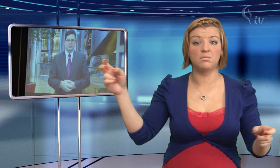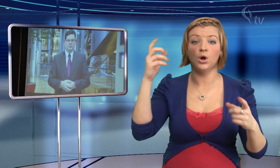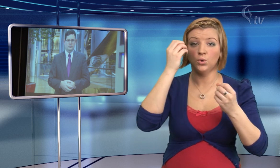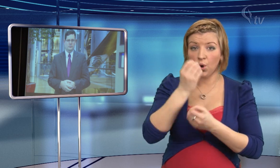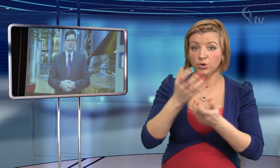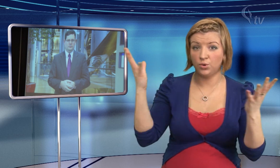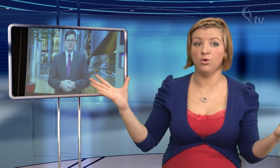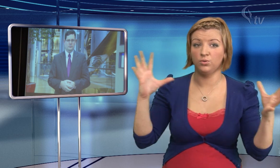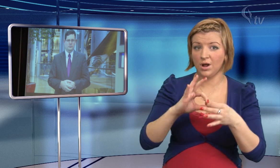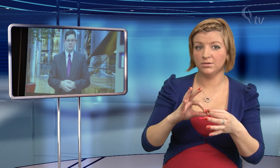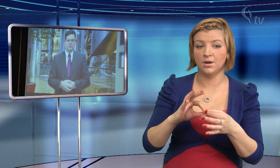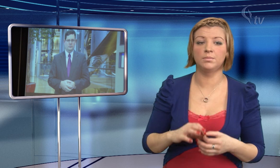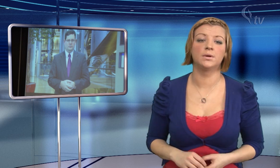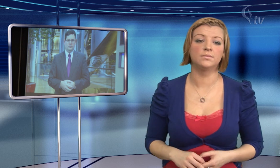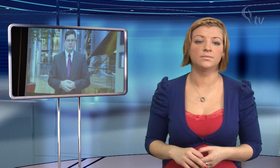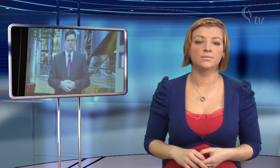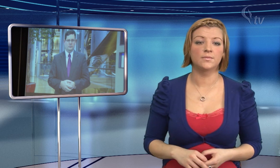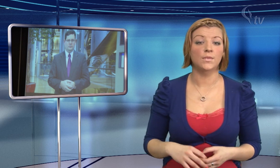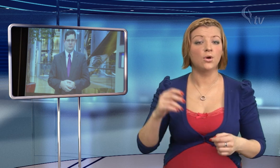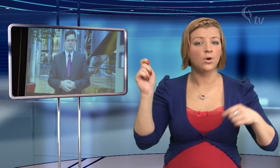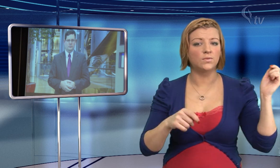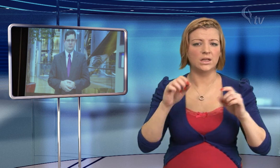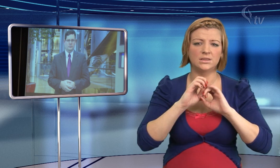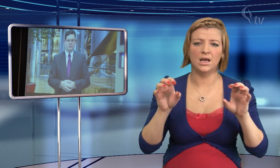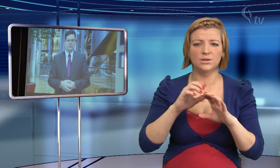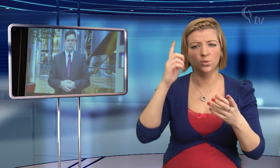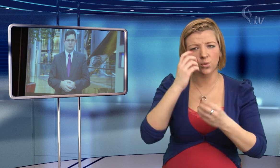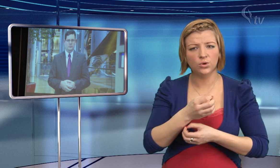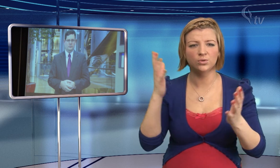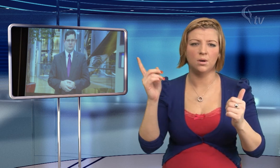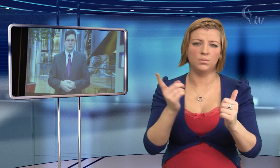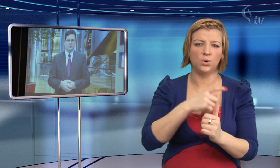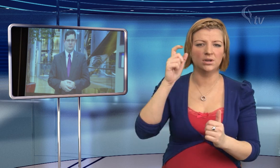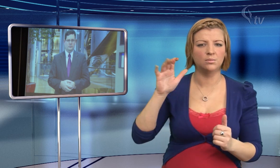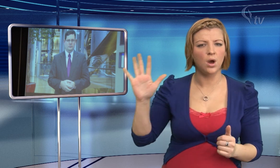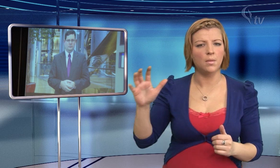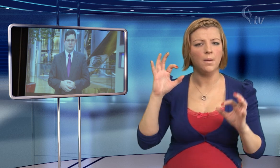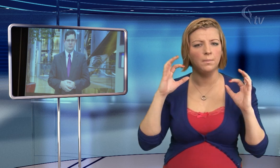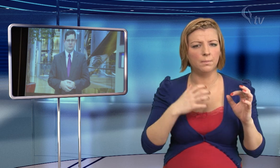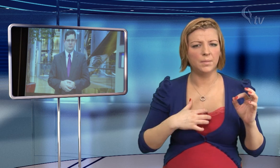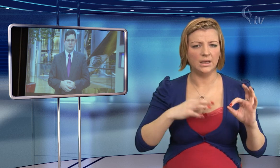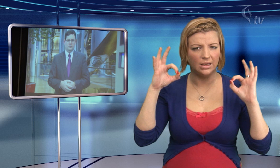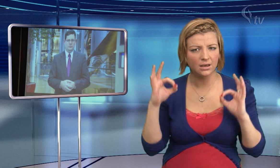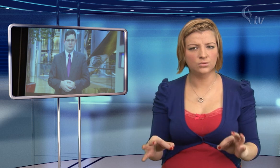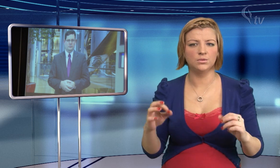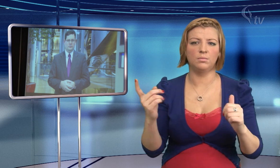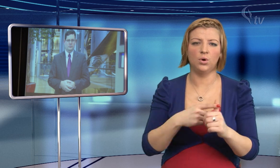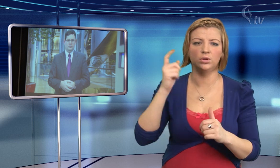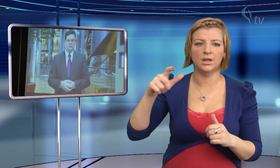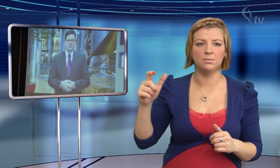millel teemaks oli kultuur ühendab. Konverentsil räägiti kultuurist ja puuetega inimeste põhiõigustest, puuetega